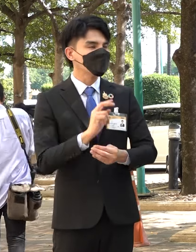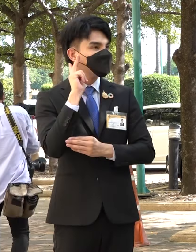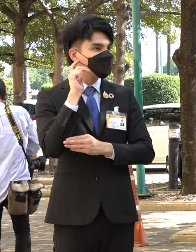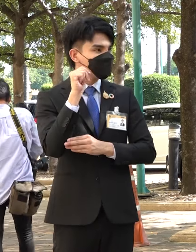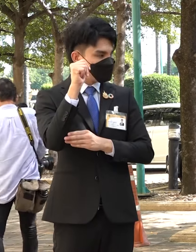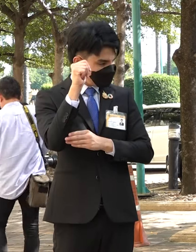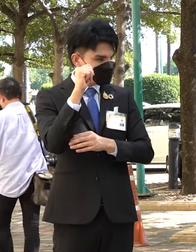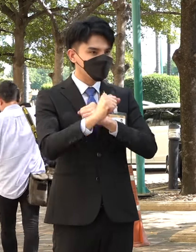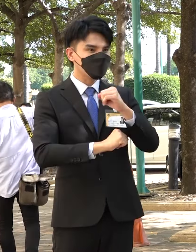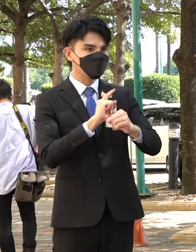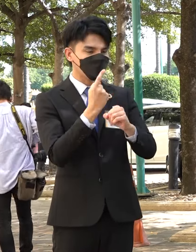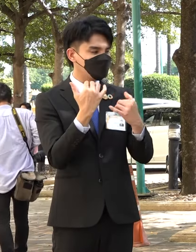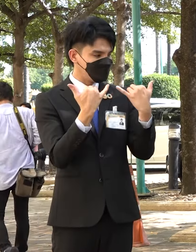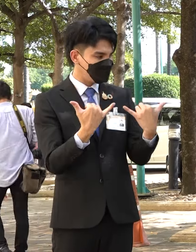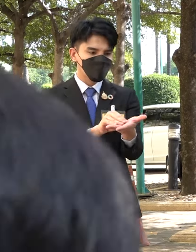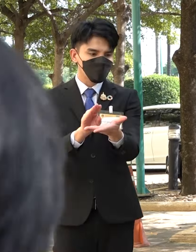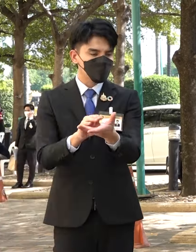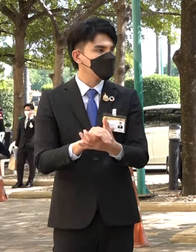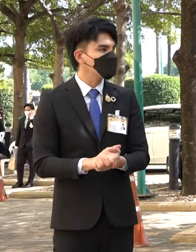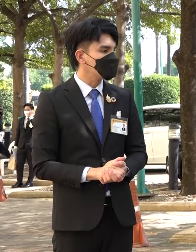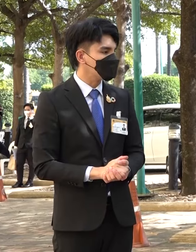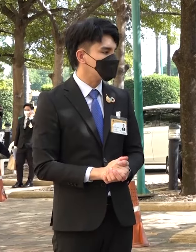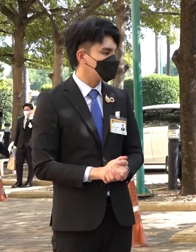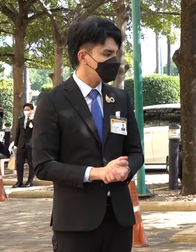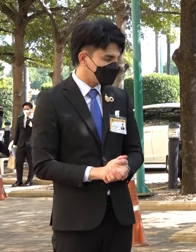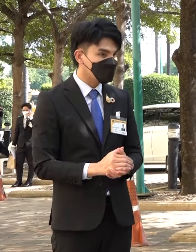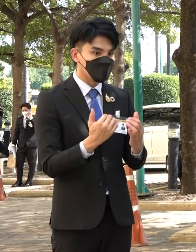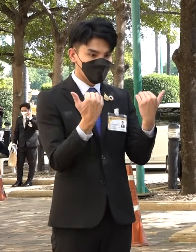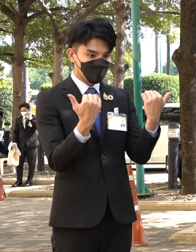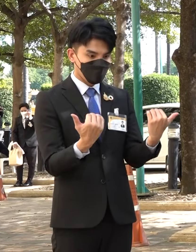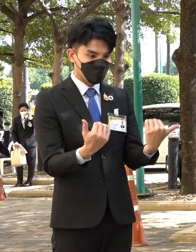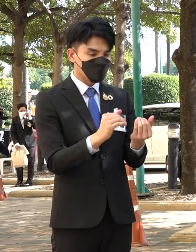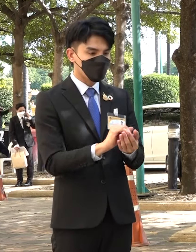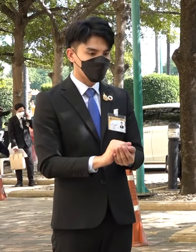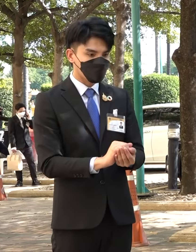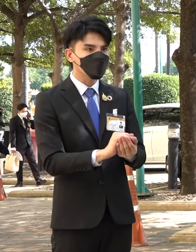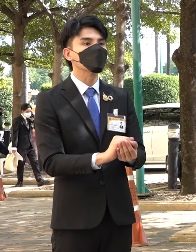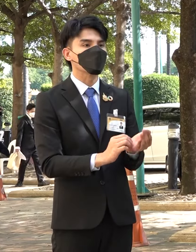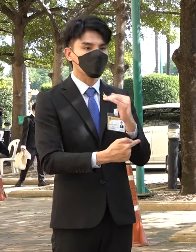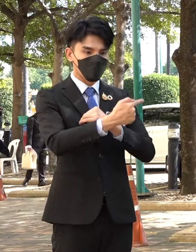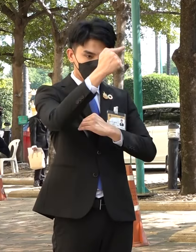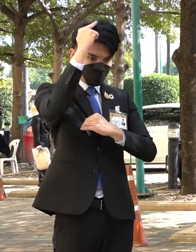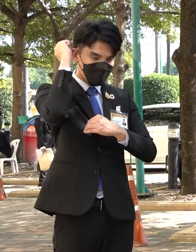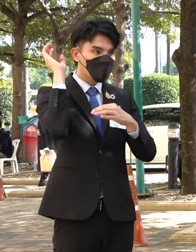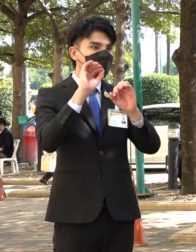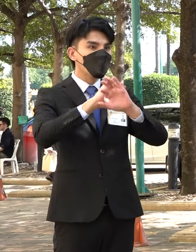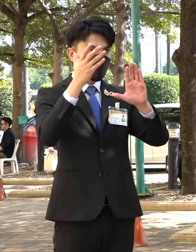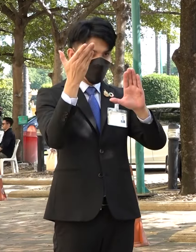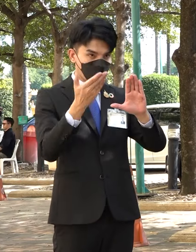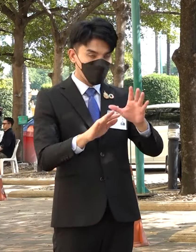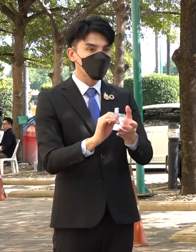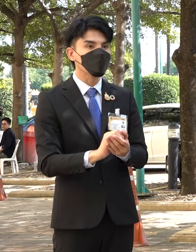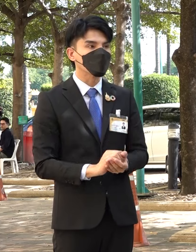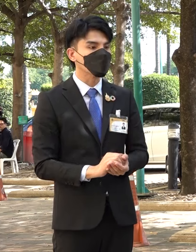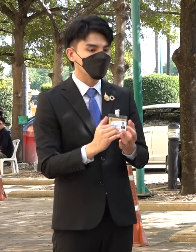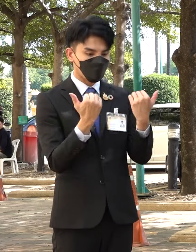นะครับต้อนรับปีใหม่ที่จะมาถึงนี้นะครับครับตอนนี้ทราบมาว่าล่าสุดนะครับได้มีการจับบุคคลดังกล่าวสึกเรียบร้อยแล้วนะครับ